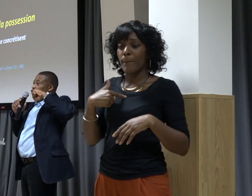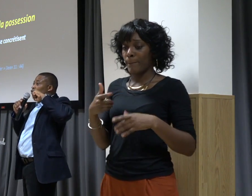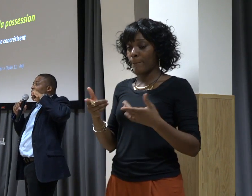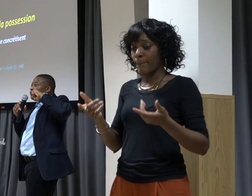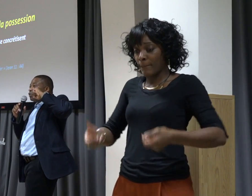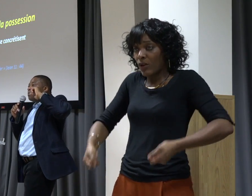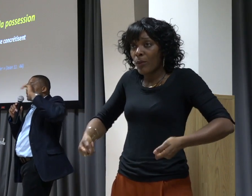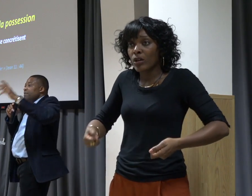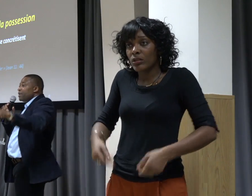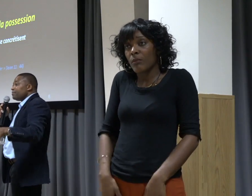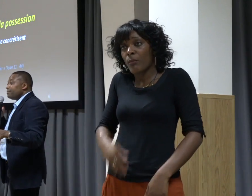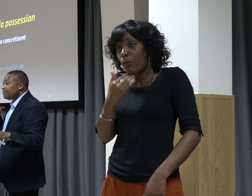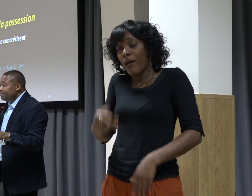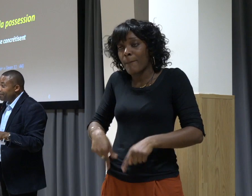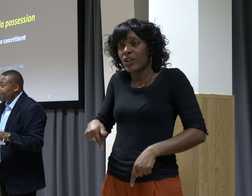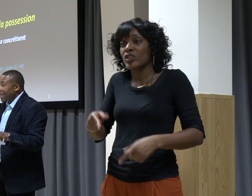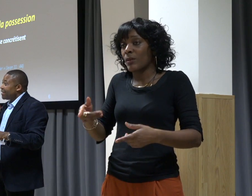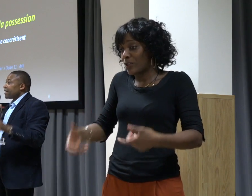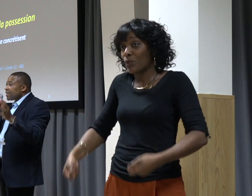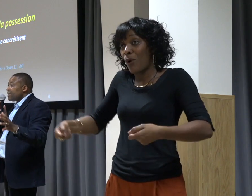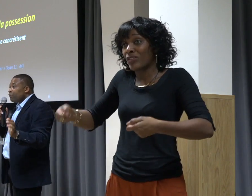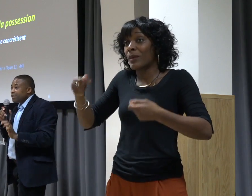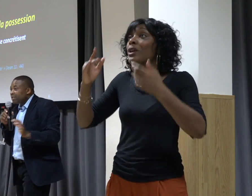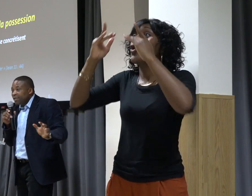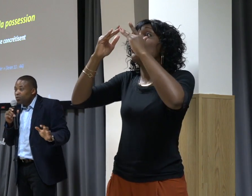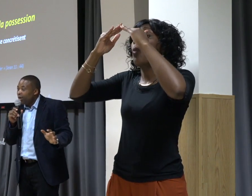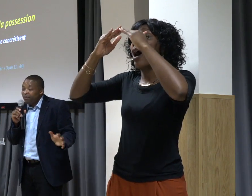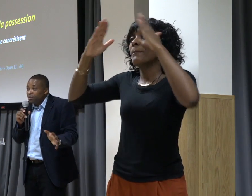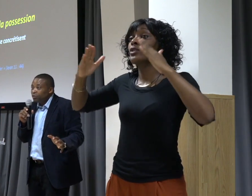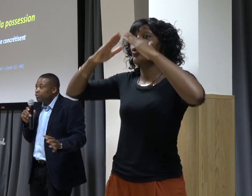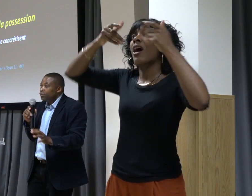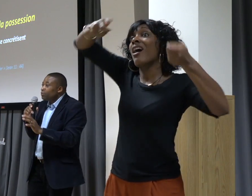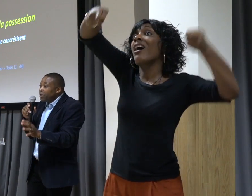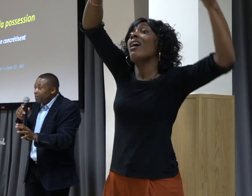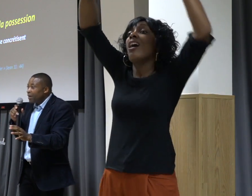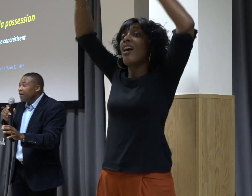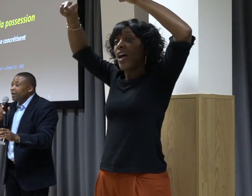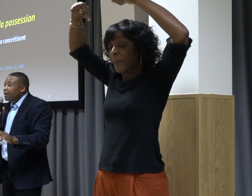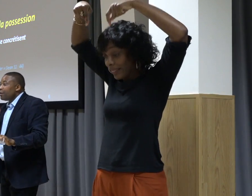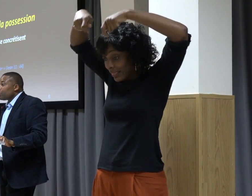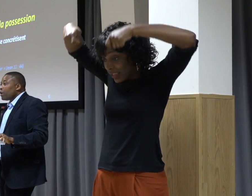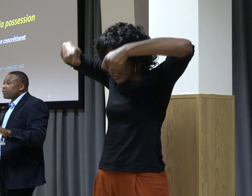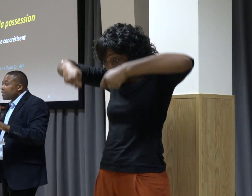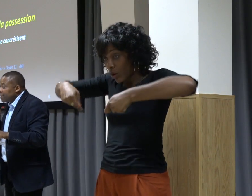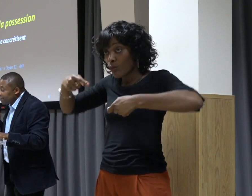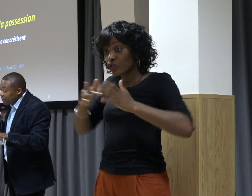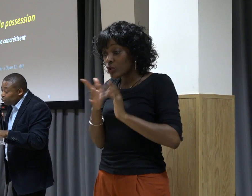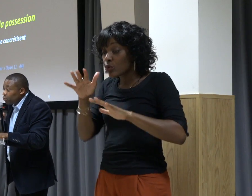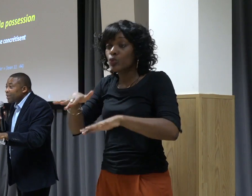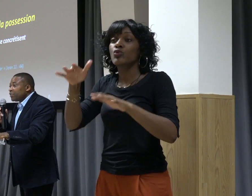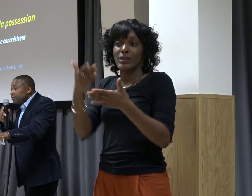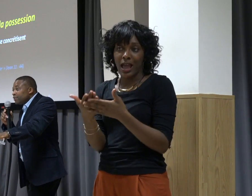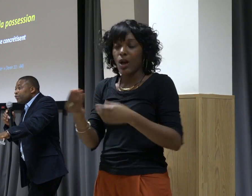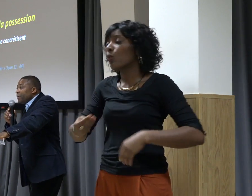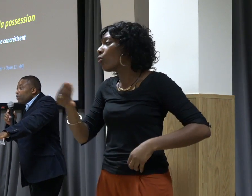que ce soit l'aveugle Bartimée qui va crier, on va lui dire tais-toi, il va dire non, non, je ne me tais pas, je crois que c'est aujourd'hui